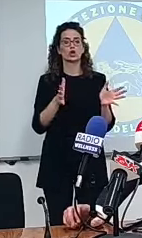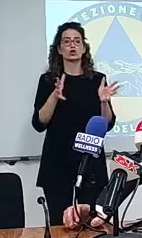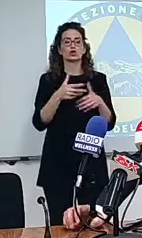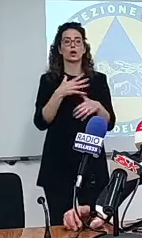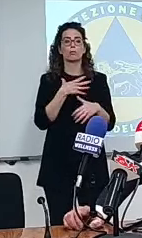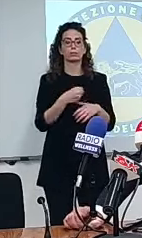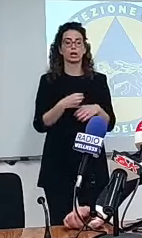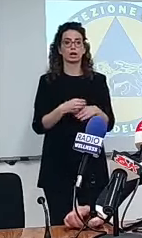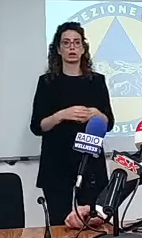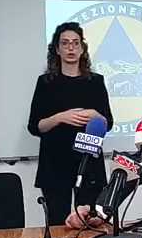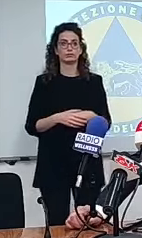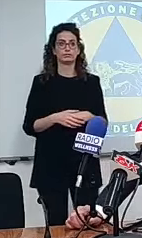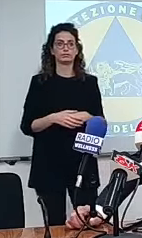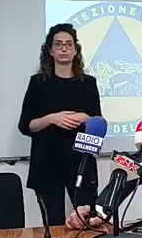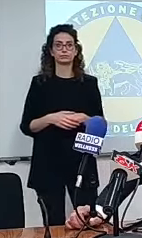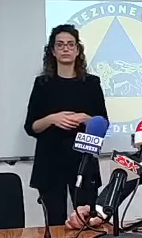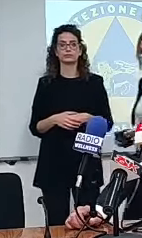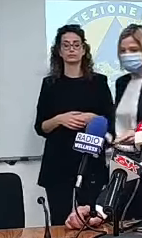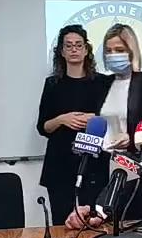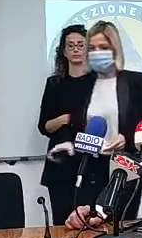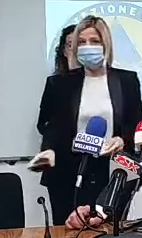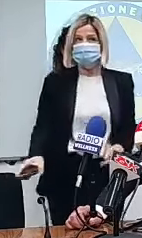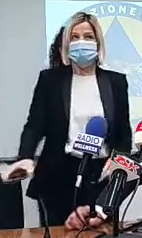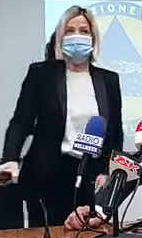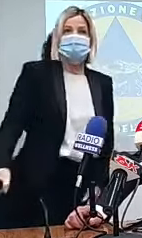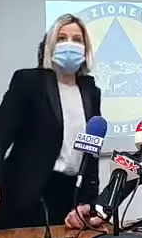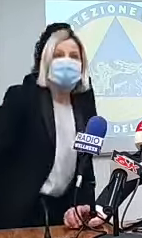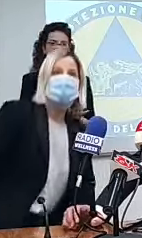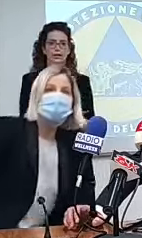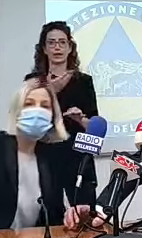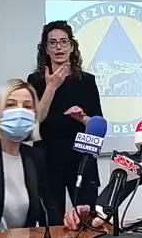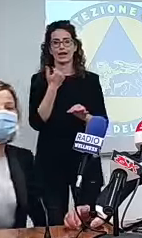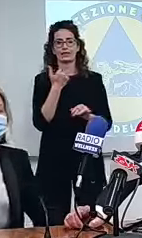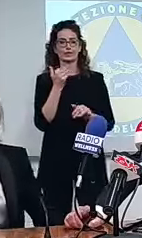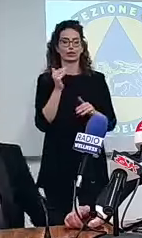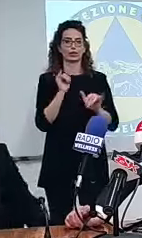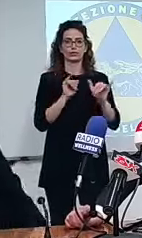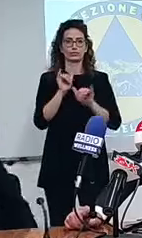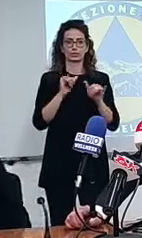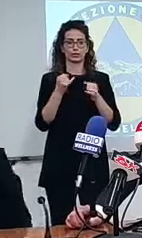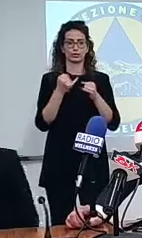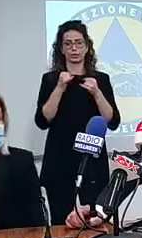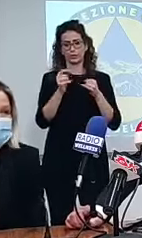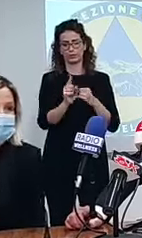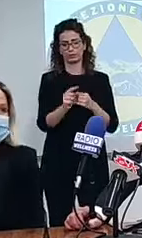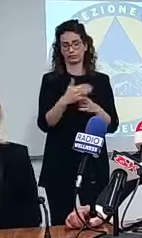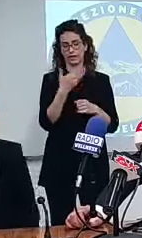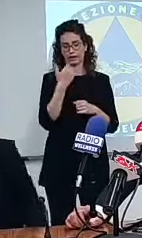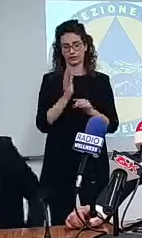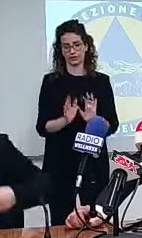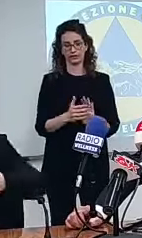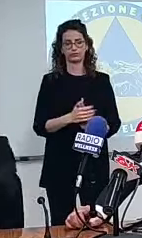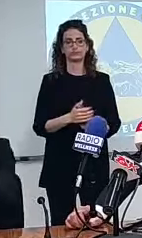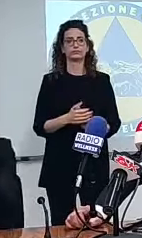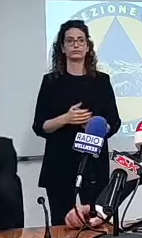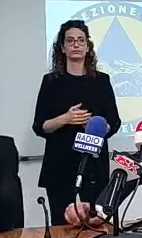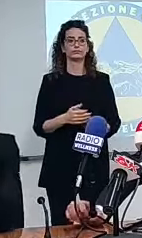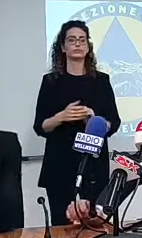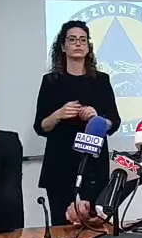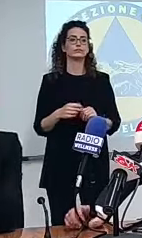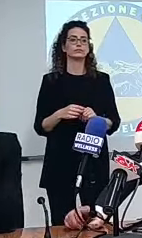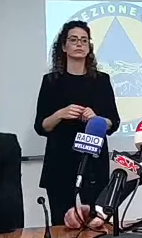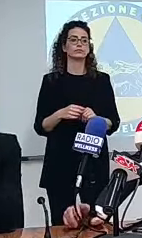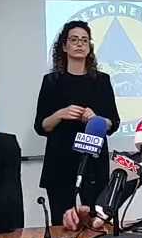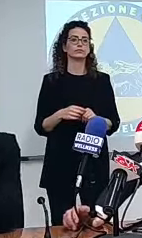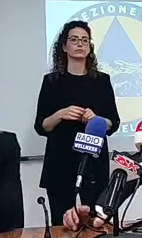facciamo così per evitare la riapertura, per evitare di dare robe così al volo. E vi portiamo